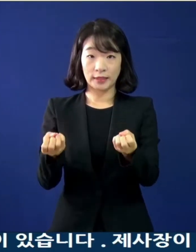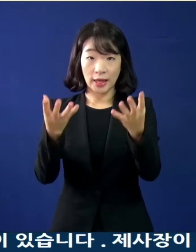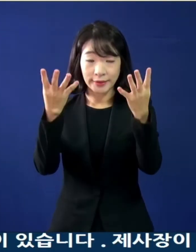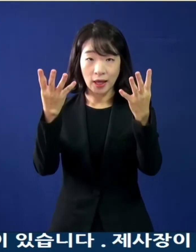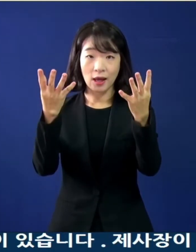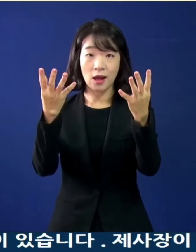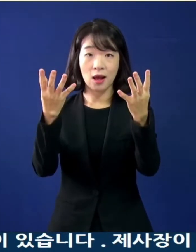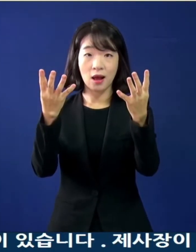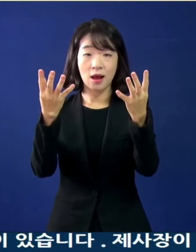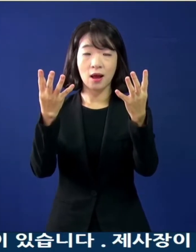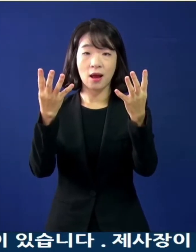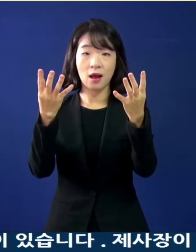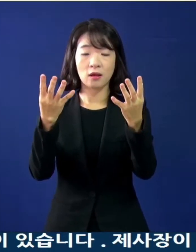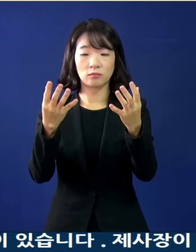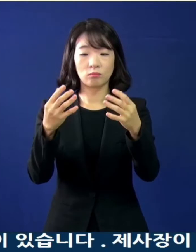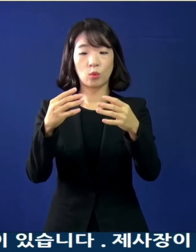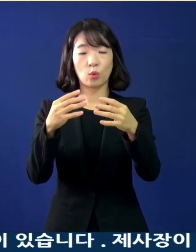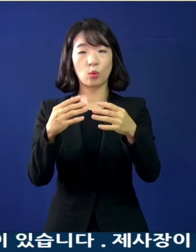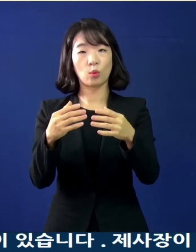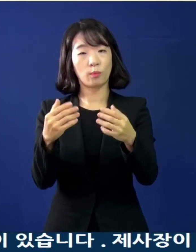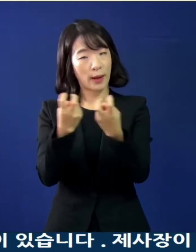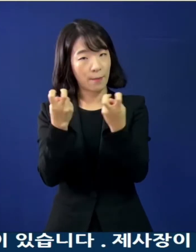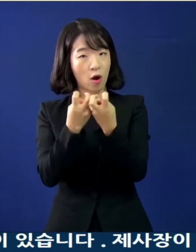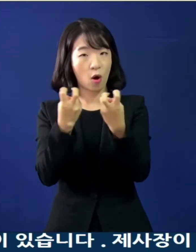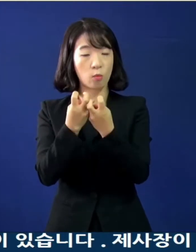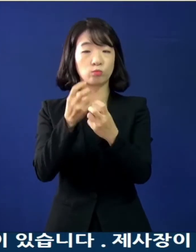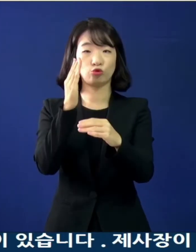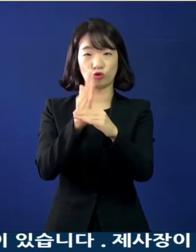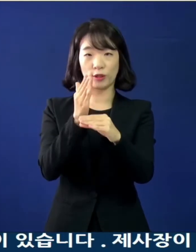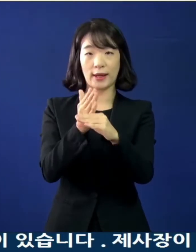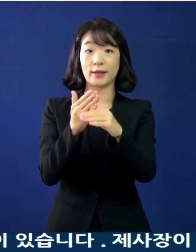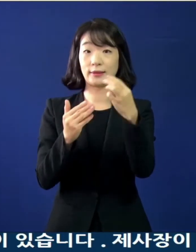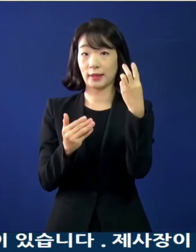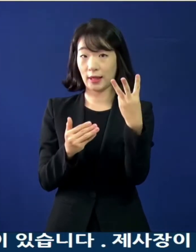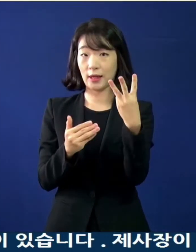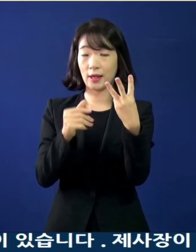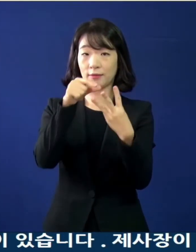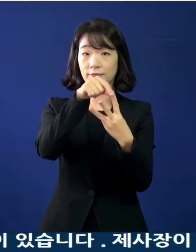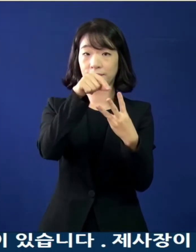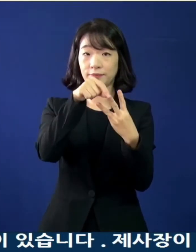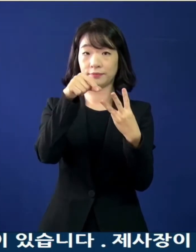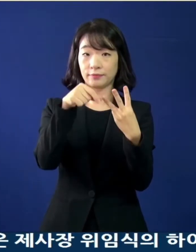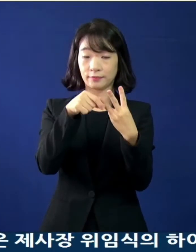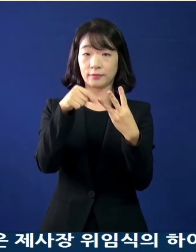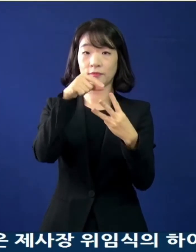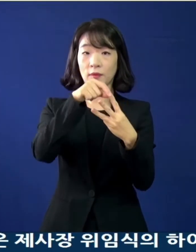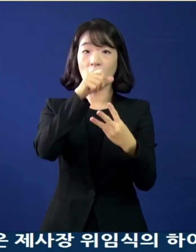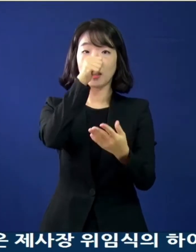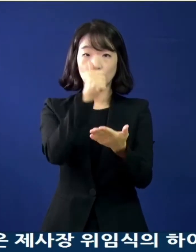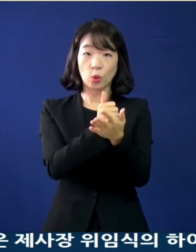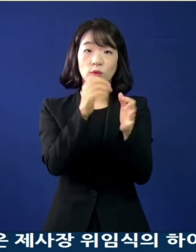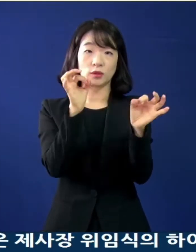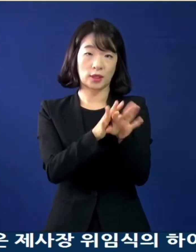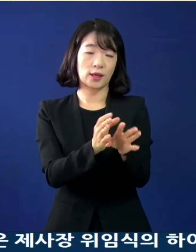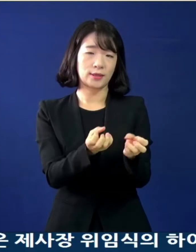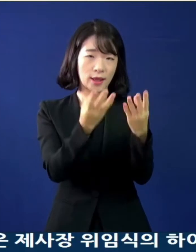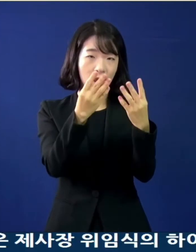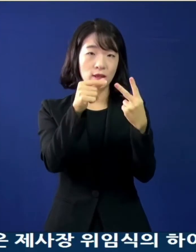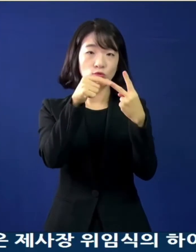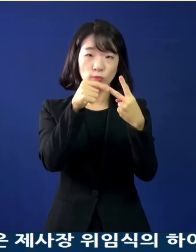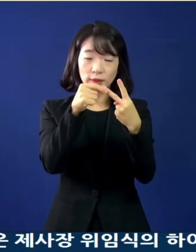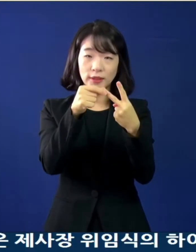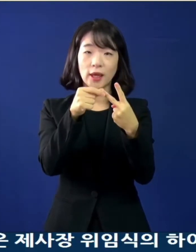제사의 제도 중에 3가지를 우리가 나눴죠. 순서가 속죄제를 먼저 드려야 되고, 그 다음에 번제를 드려야